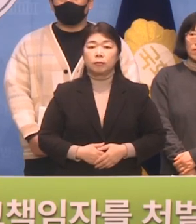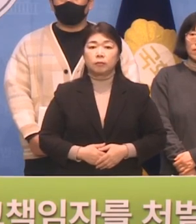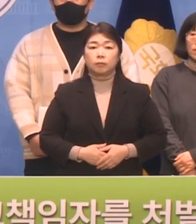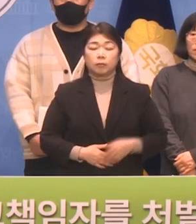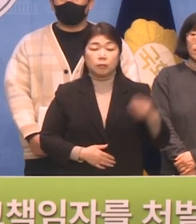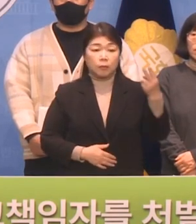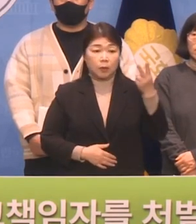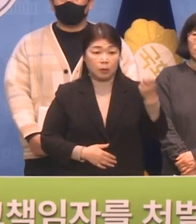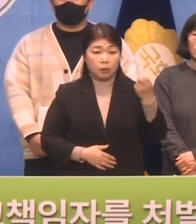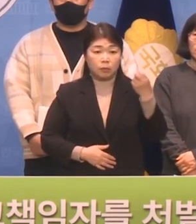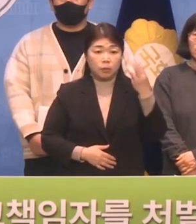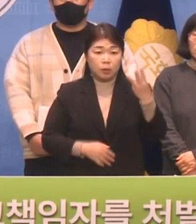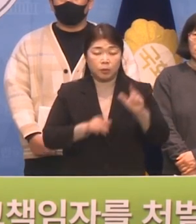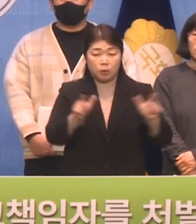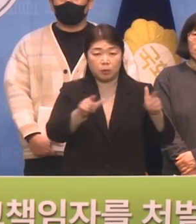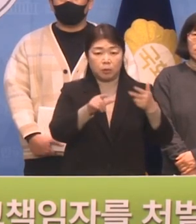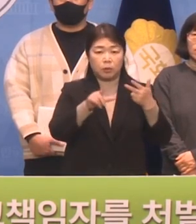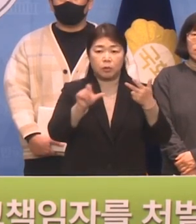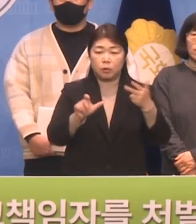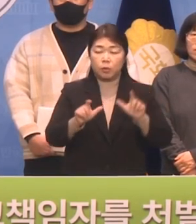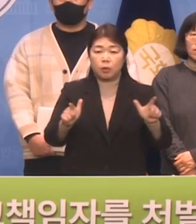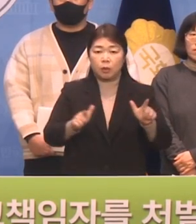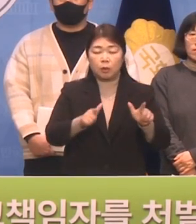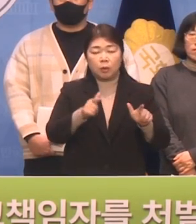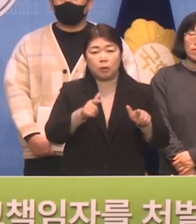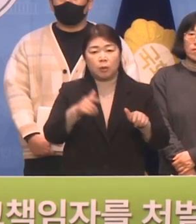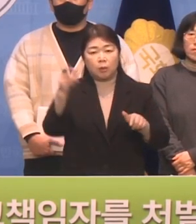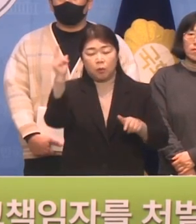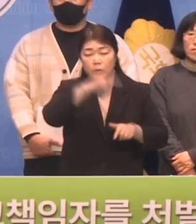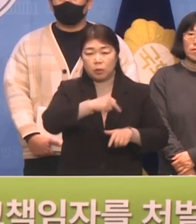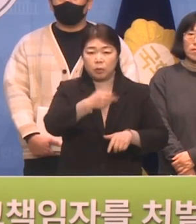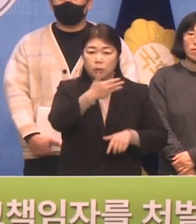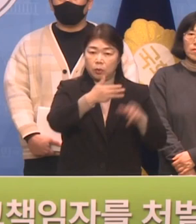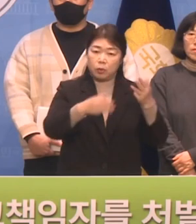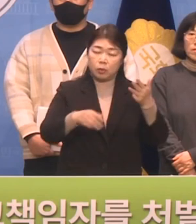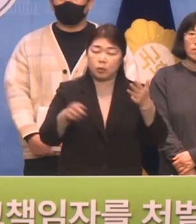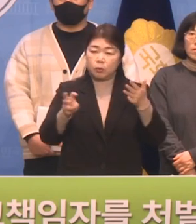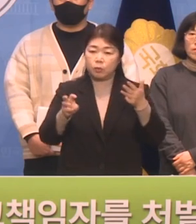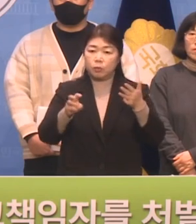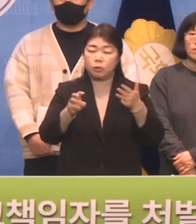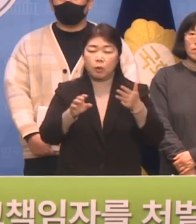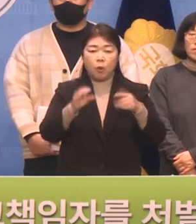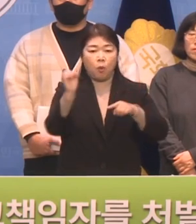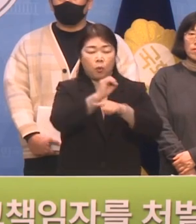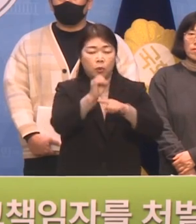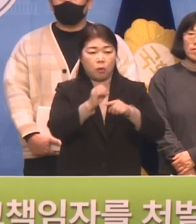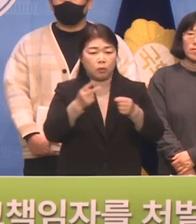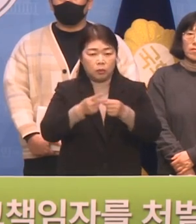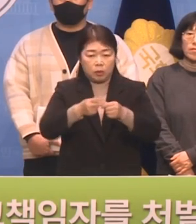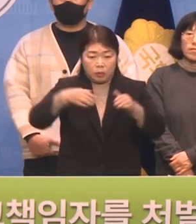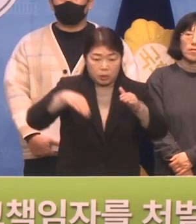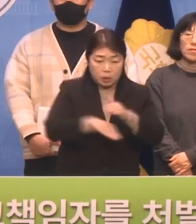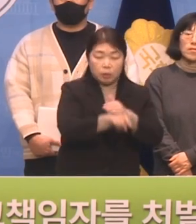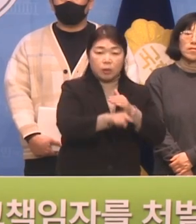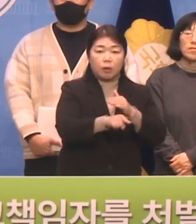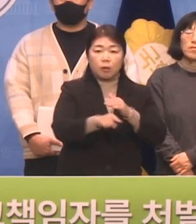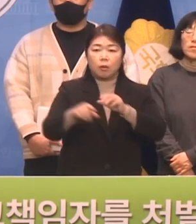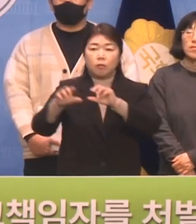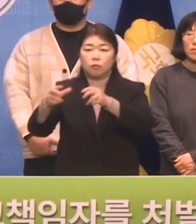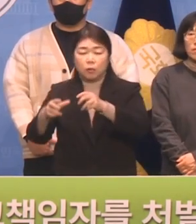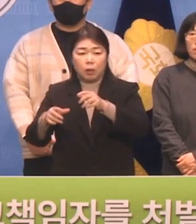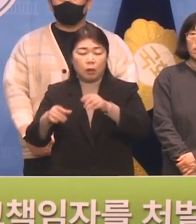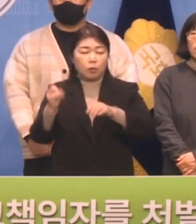23년 7월 15일 오전 8시 30분경 오송궁평 2 지하차도에는 국가도 지방정부도